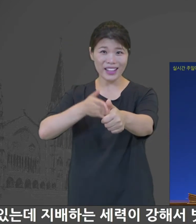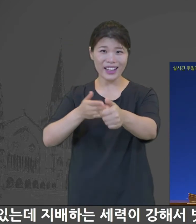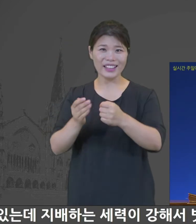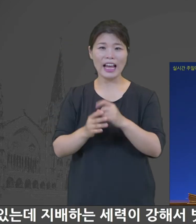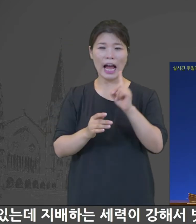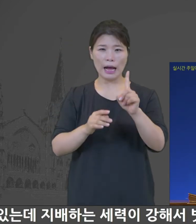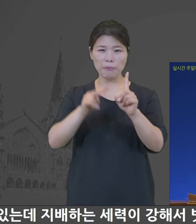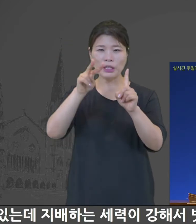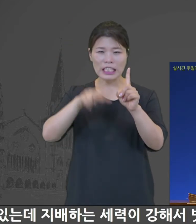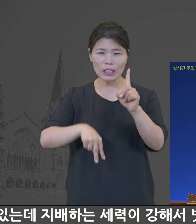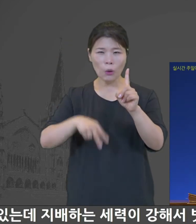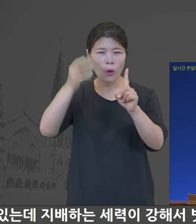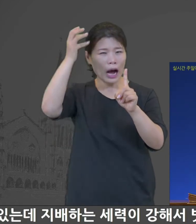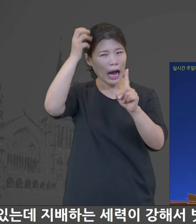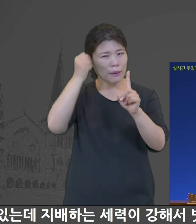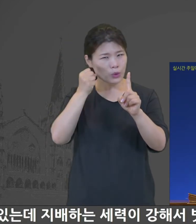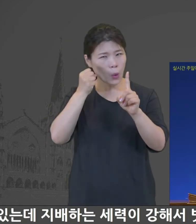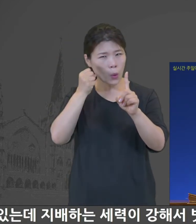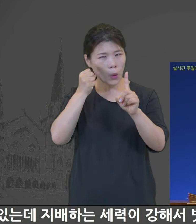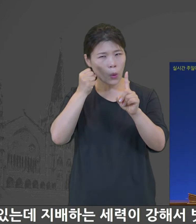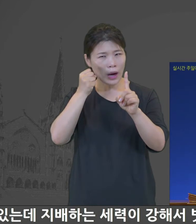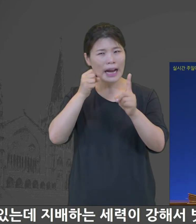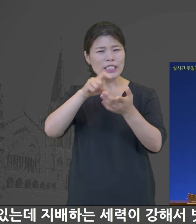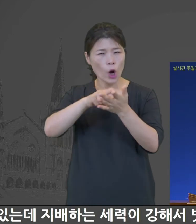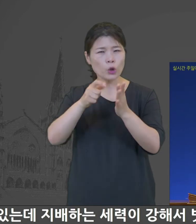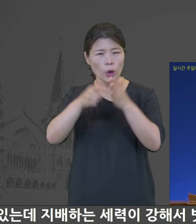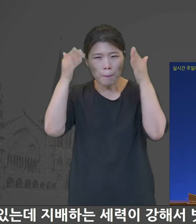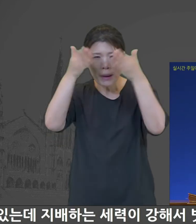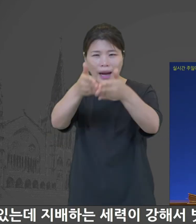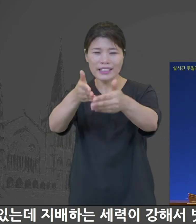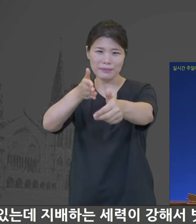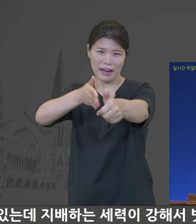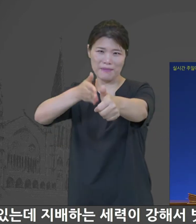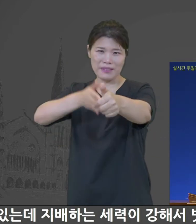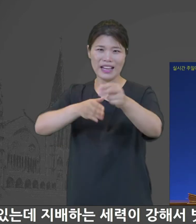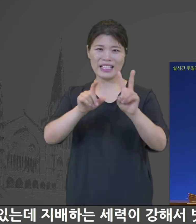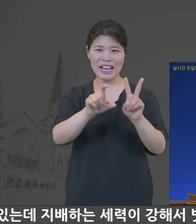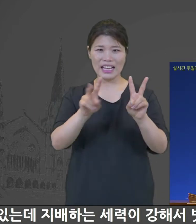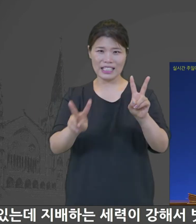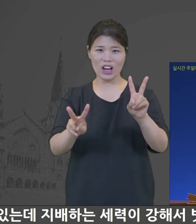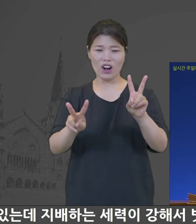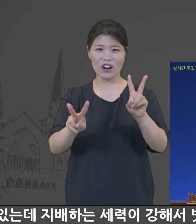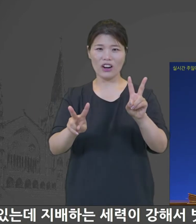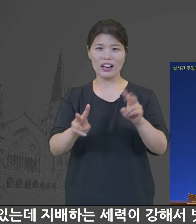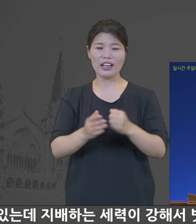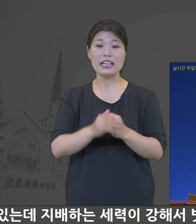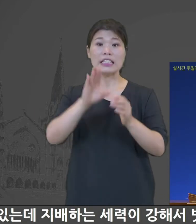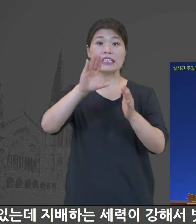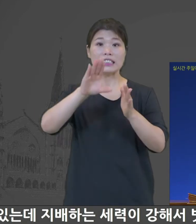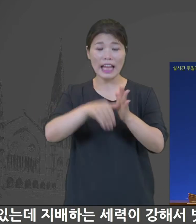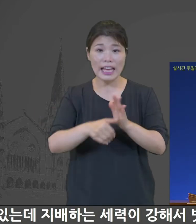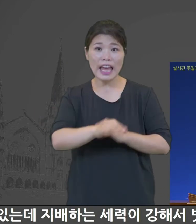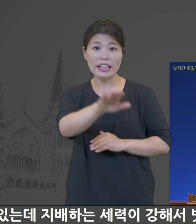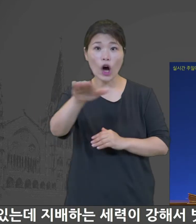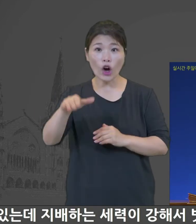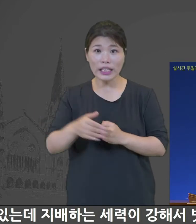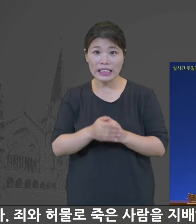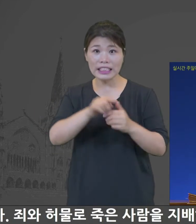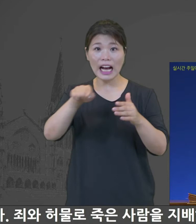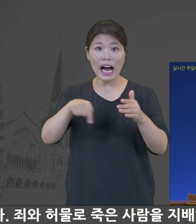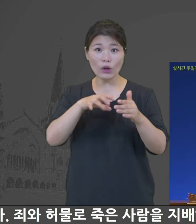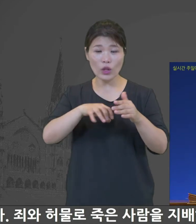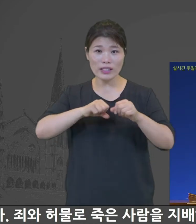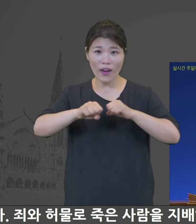읽고 암송할 수 있을 집중력으로 2절 우리가 다가갑니다. 읽겠습니다. 그때 너희는 그